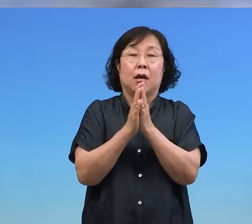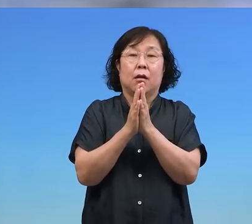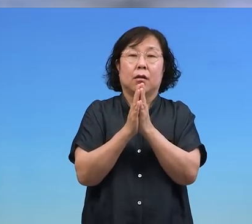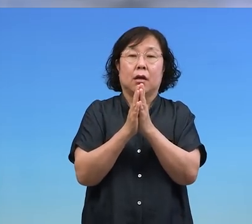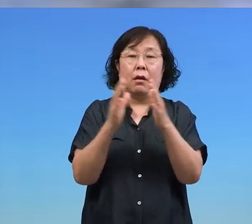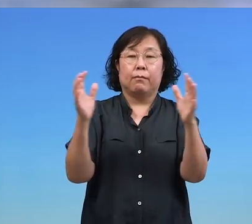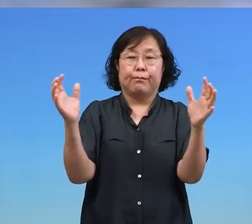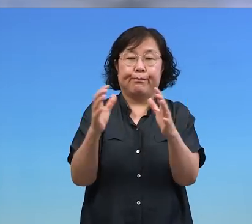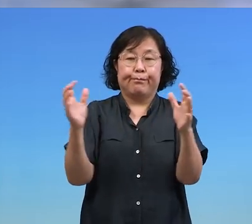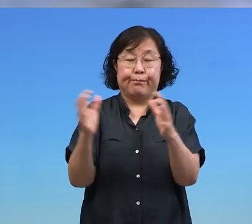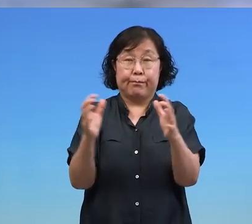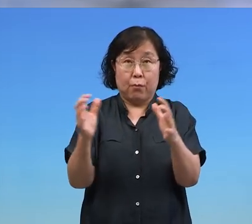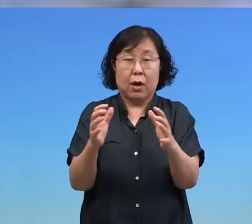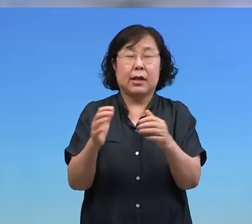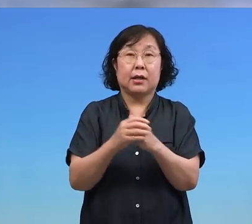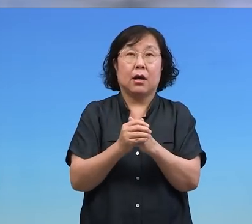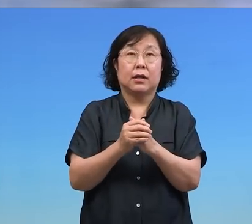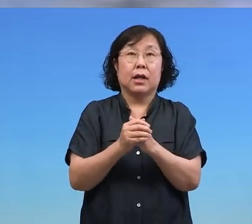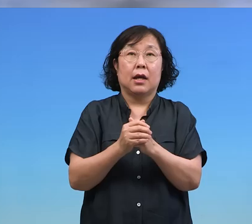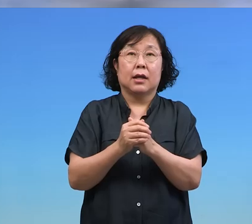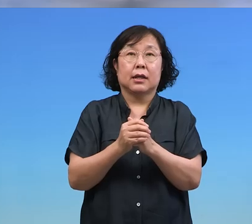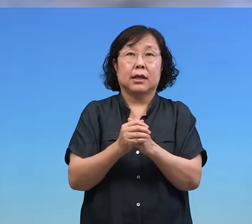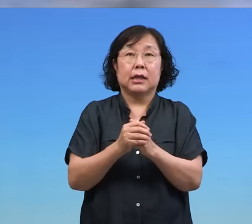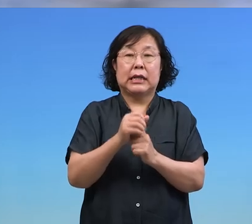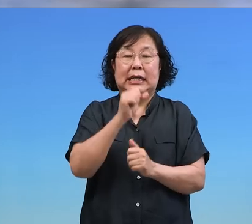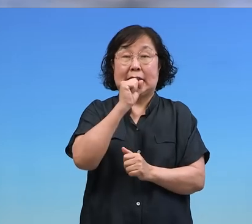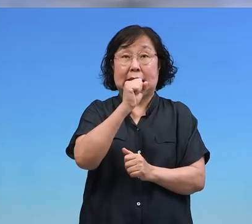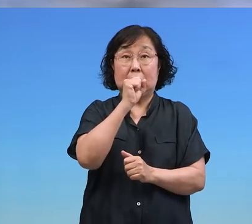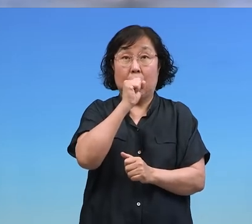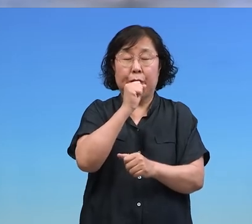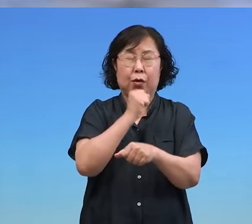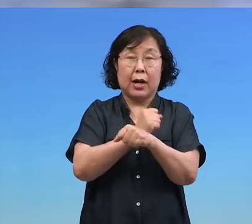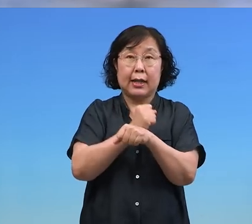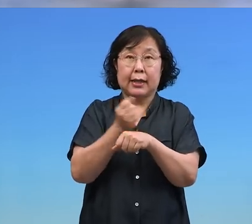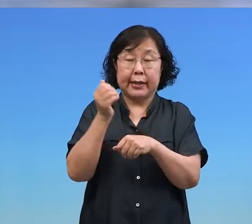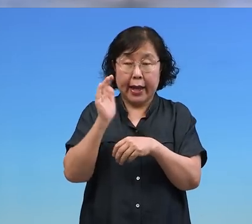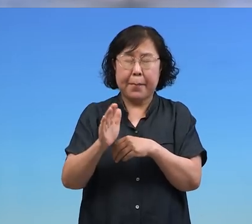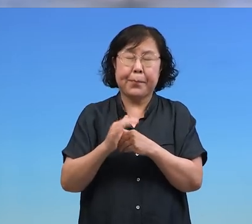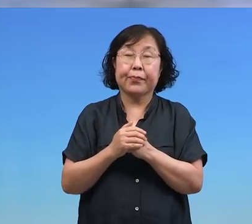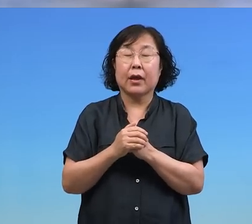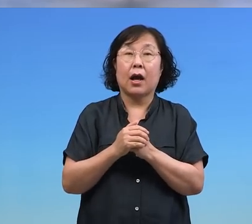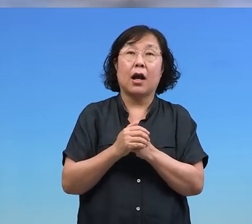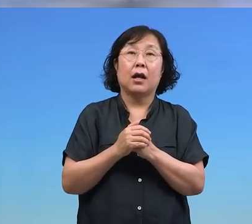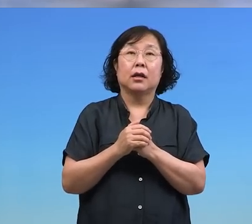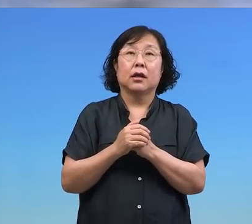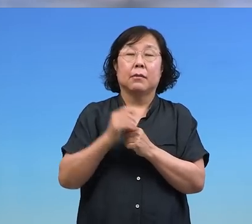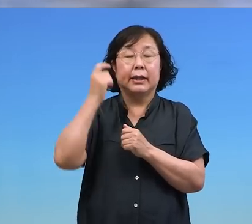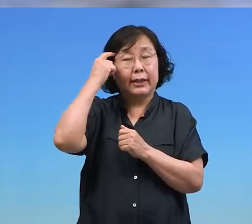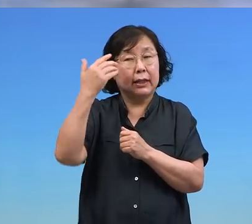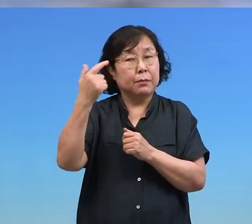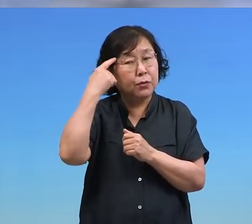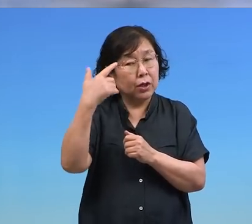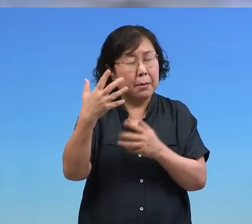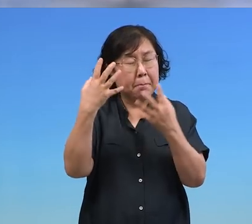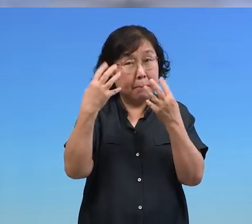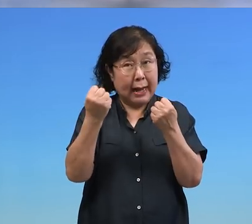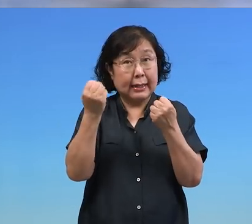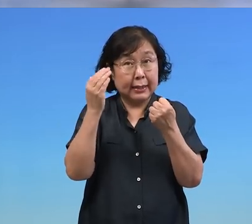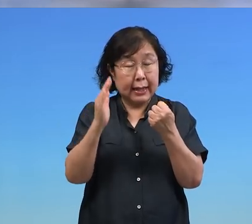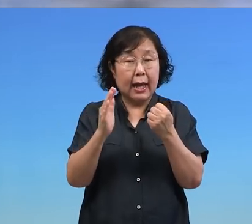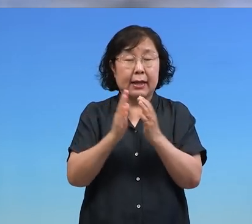모집이 끝나고 그리고는 인터뷰하는 그런 프로그램이었는데요 여러 질문들 중에